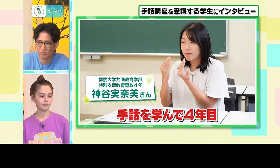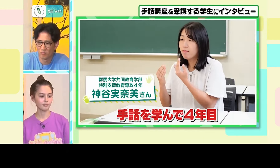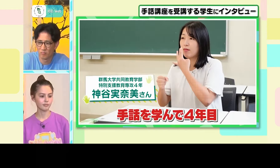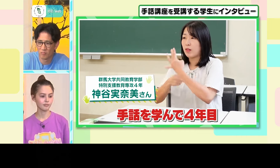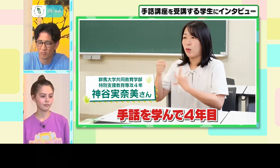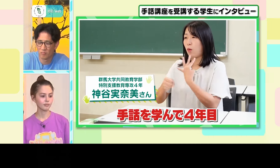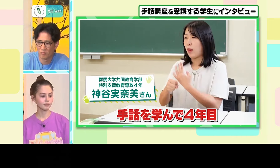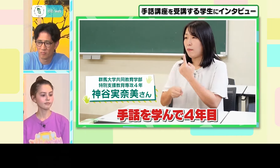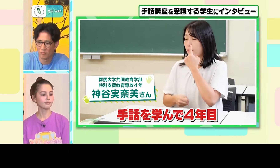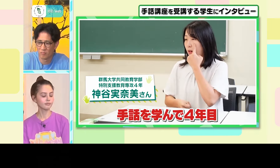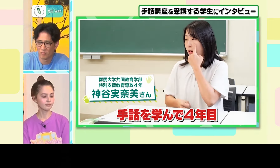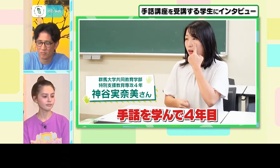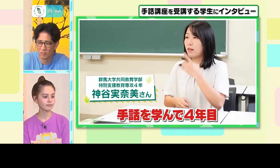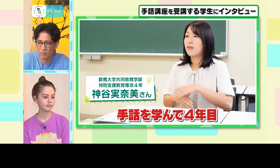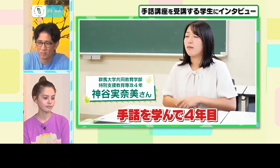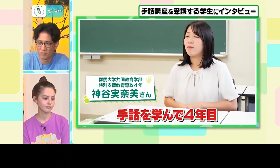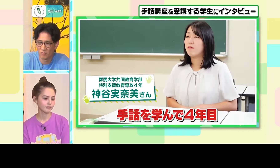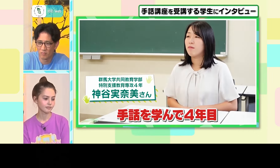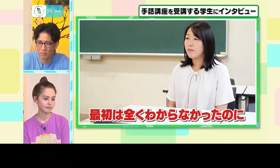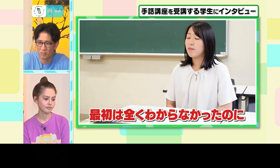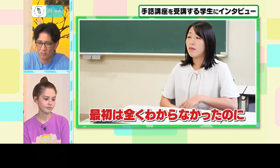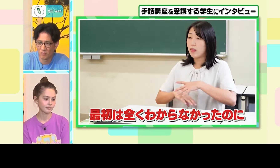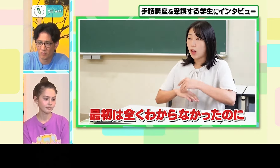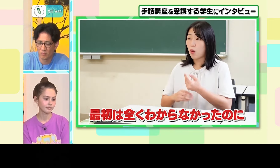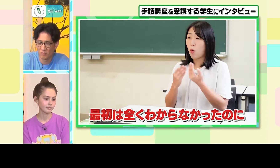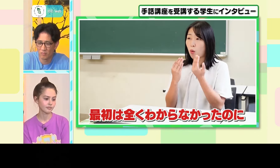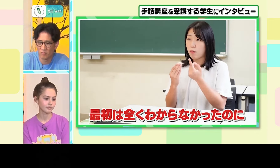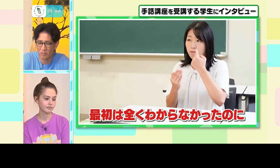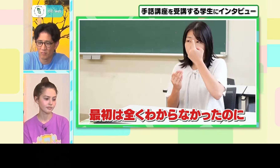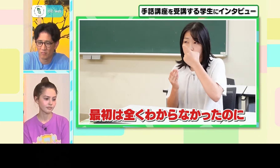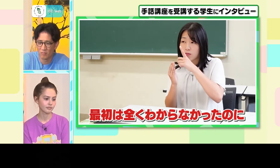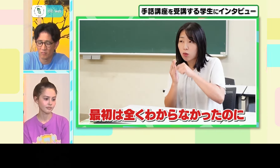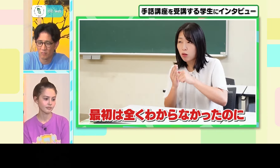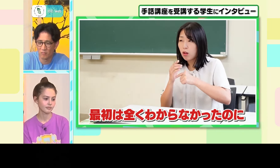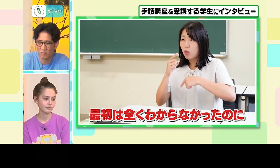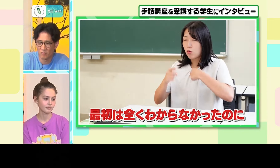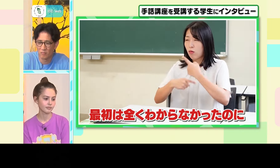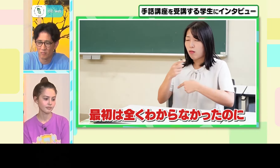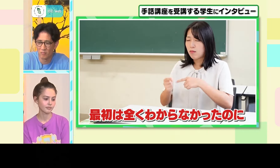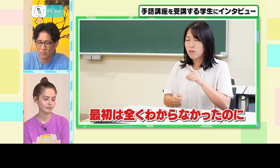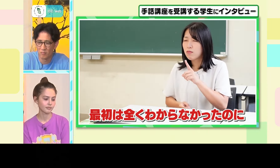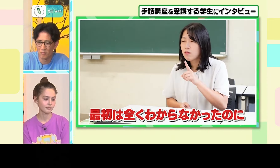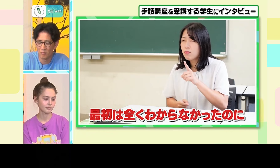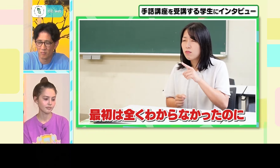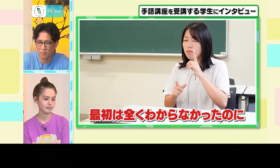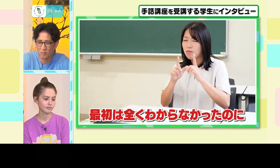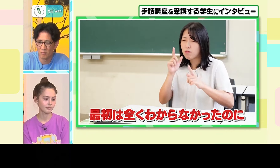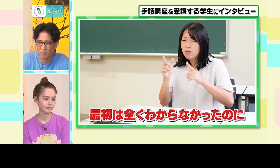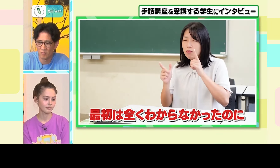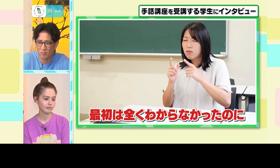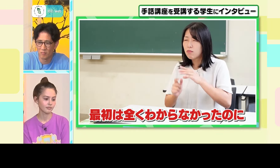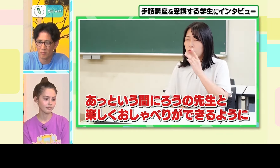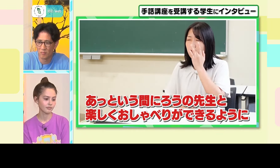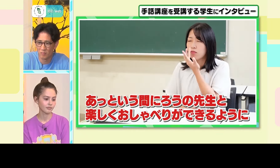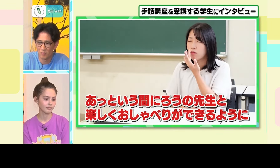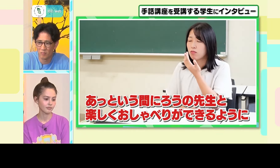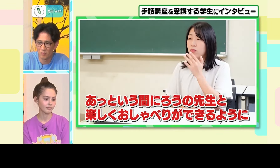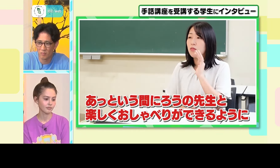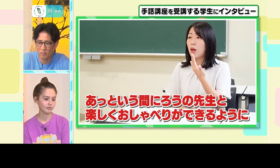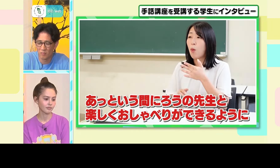学んで4年目です。 4年。 最初は全く分からなかったのに、あっという間に